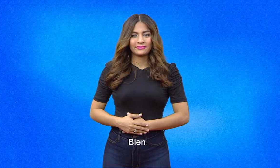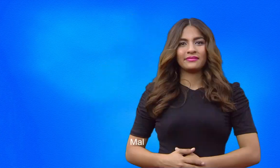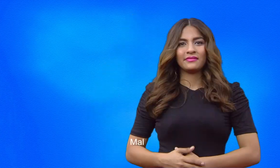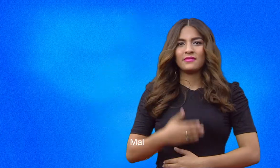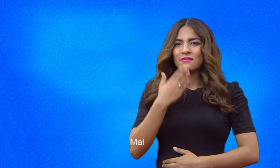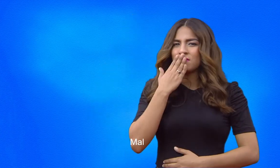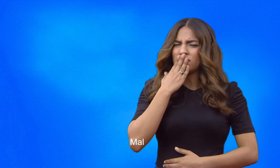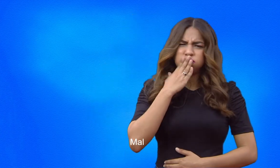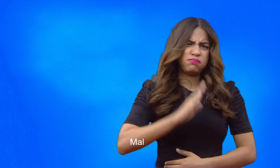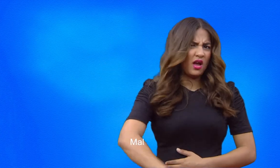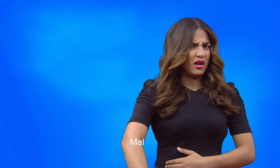Mal.